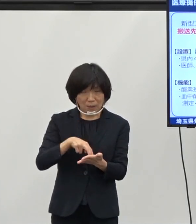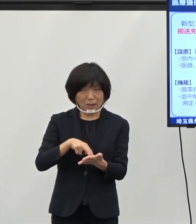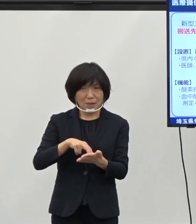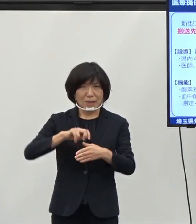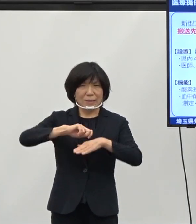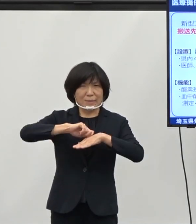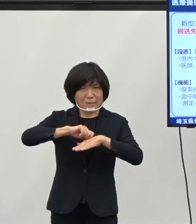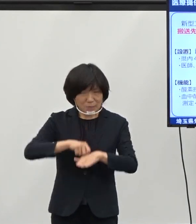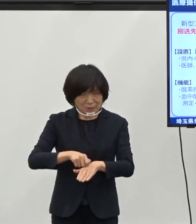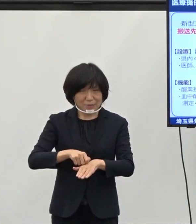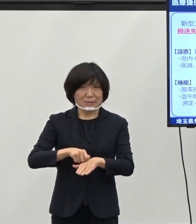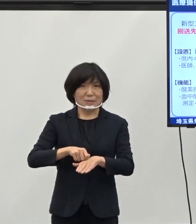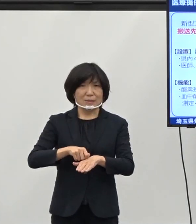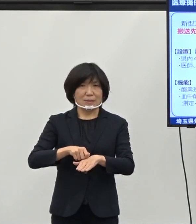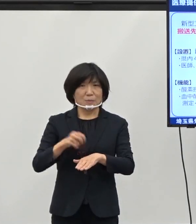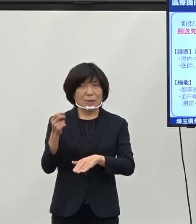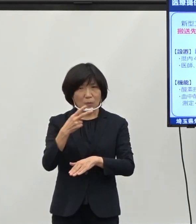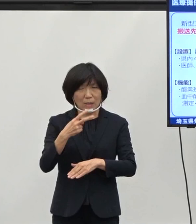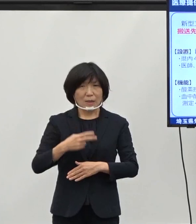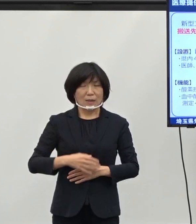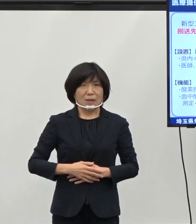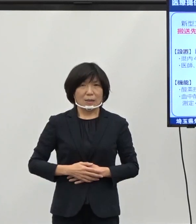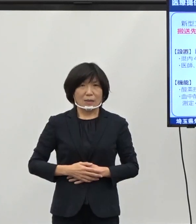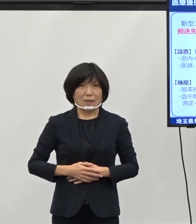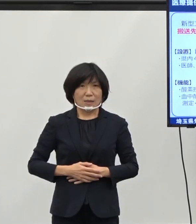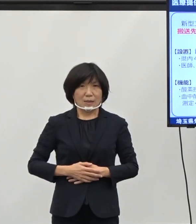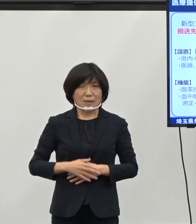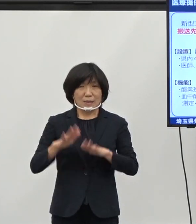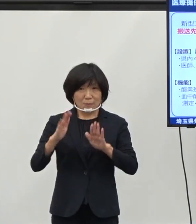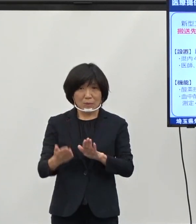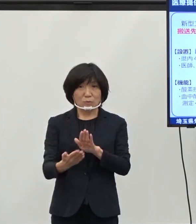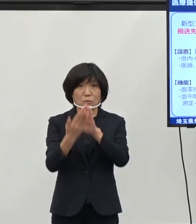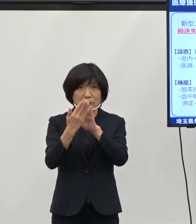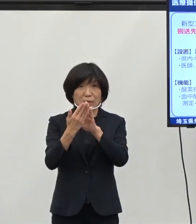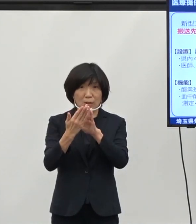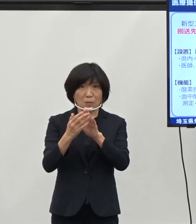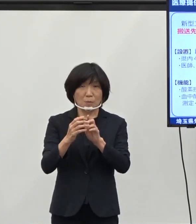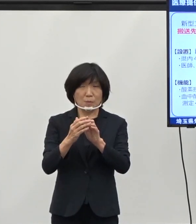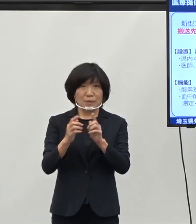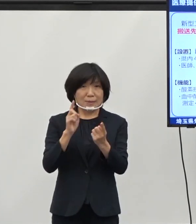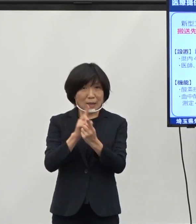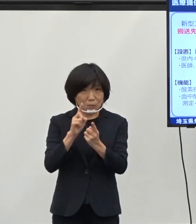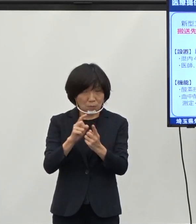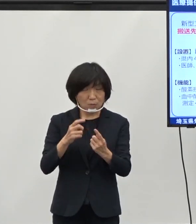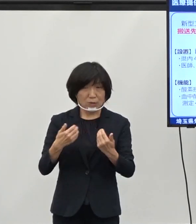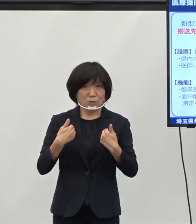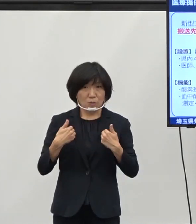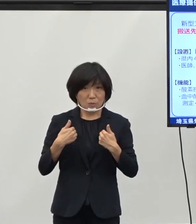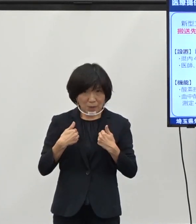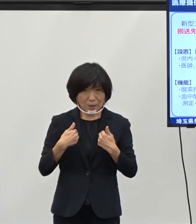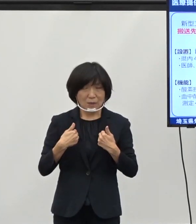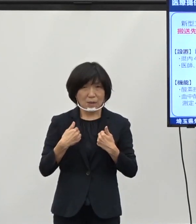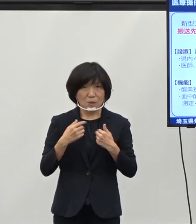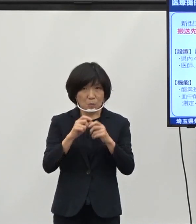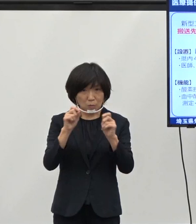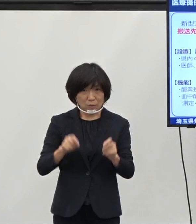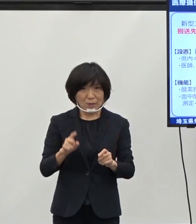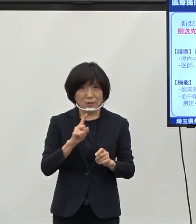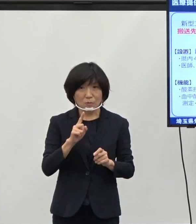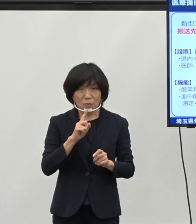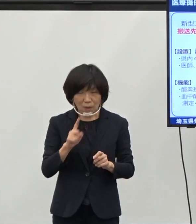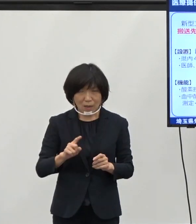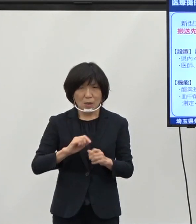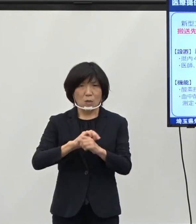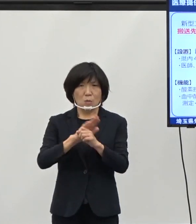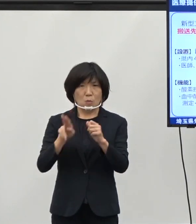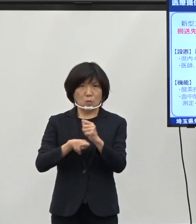厳しい、最もその直近で直面をせざる対応せざるを得ないのはやはりこのコロナ